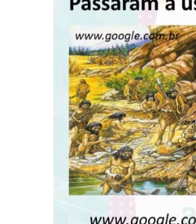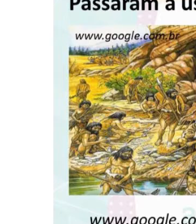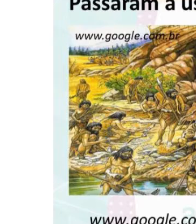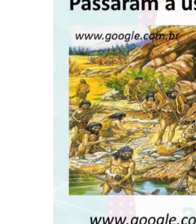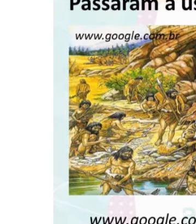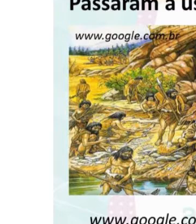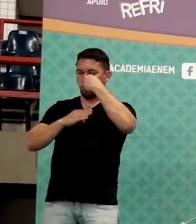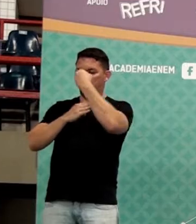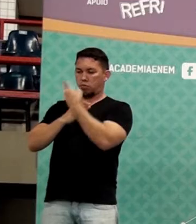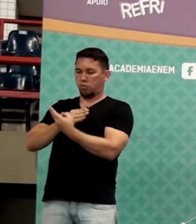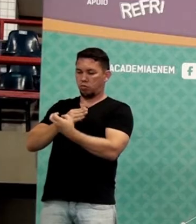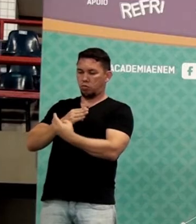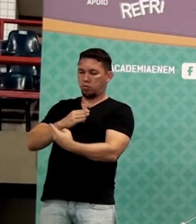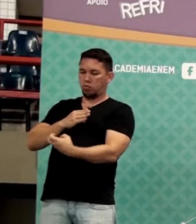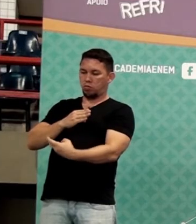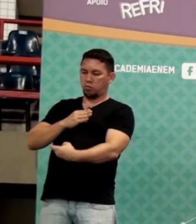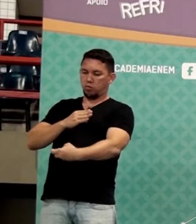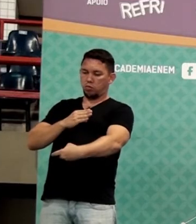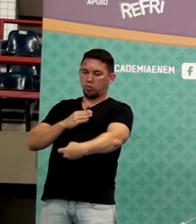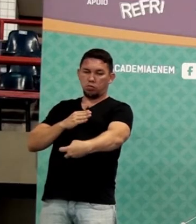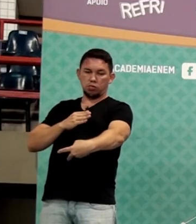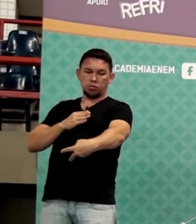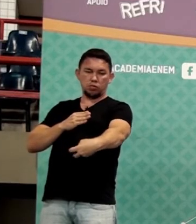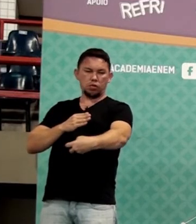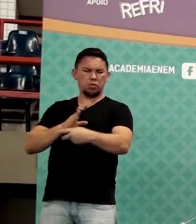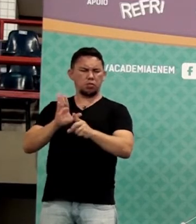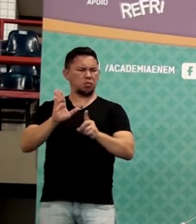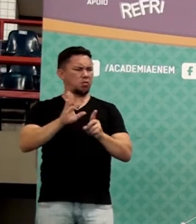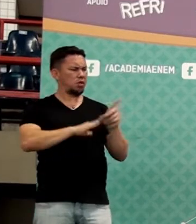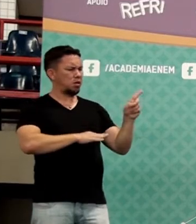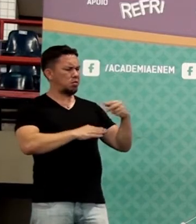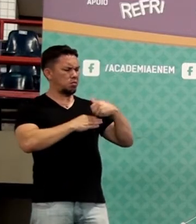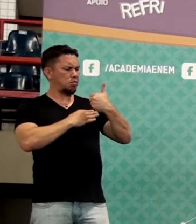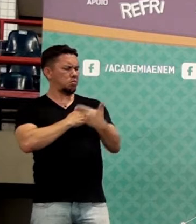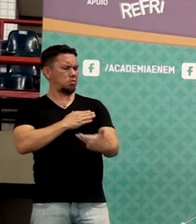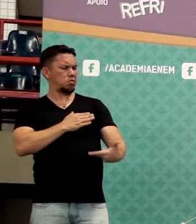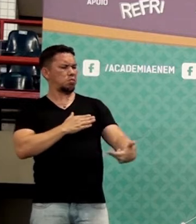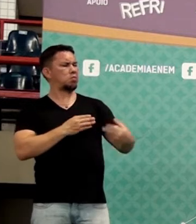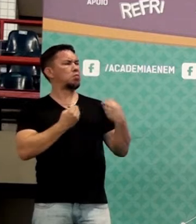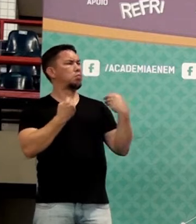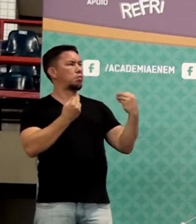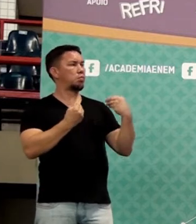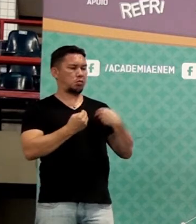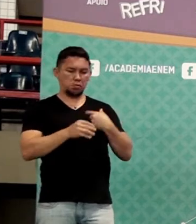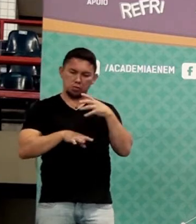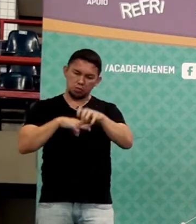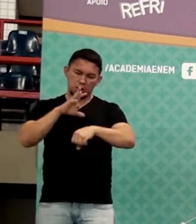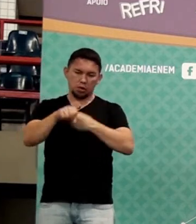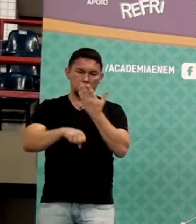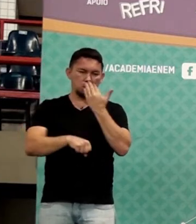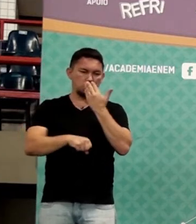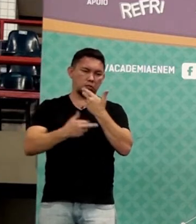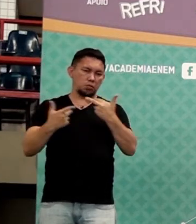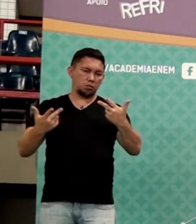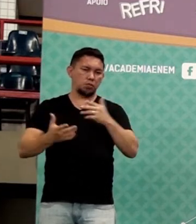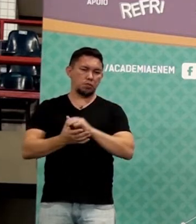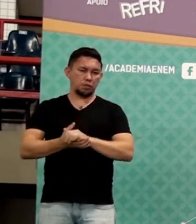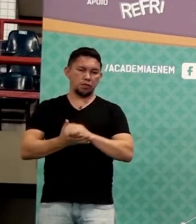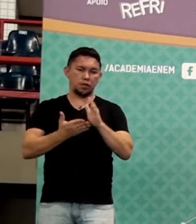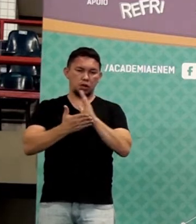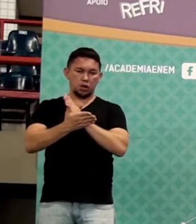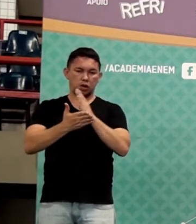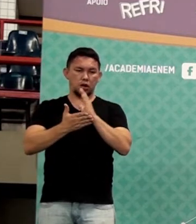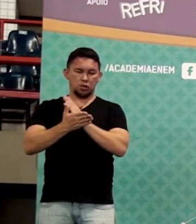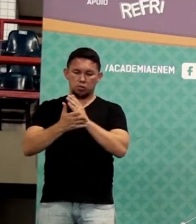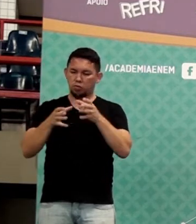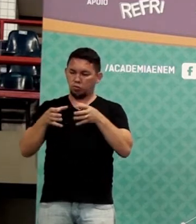mergulho. Professor, para que era que eles mergulhavam? Que mal pergunte. Para que era? Para caçar. Vocês sabem que tem algumas